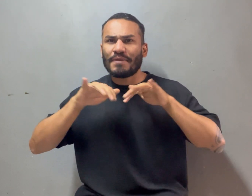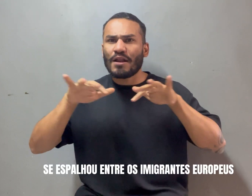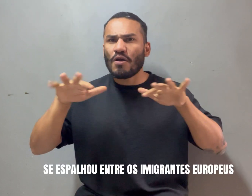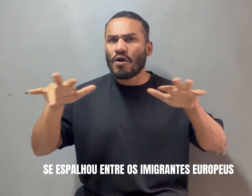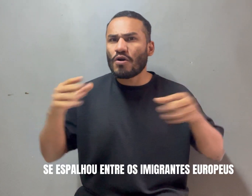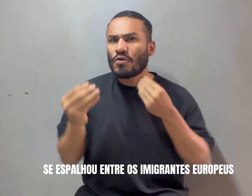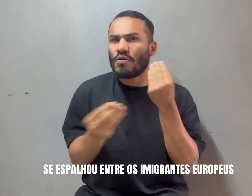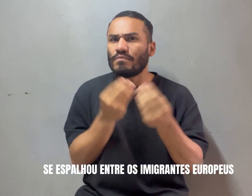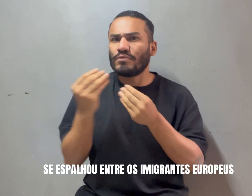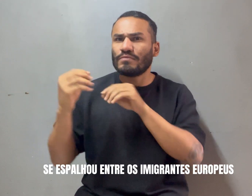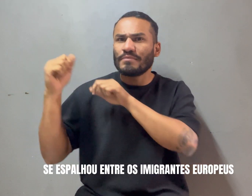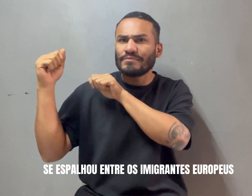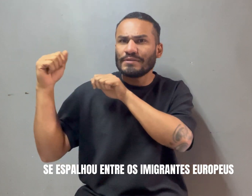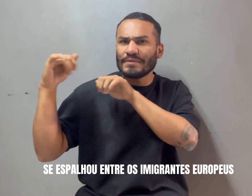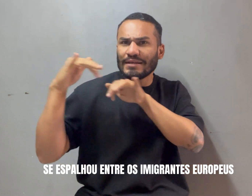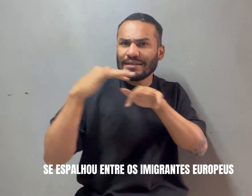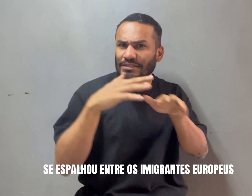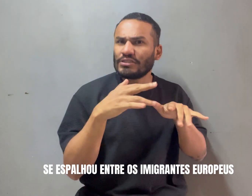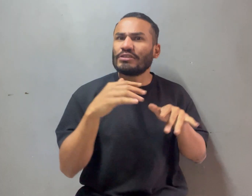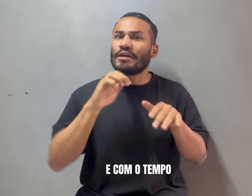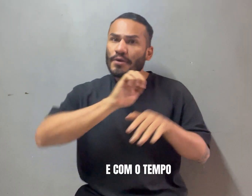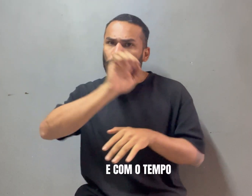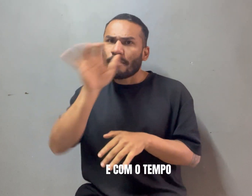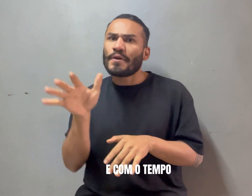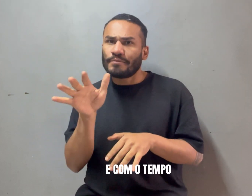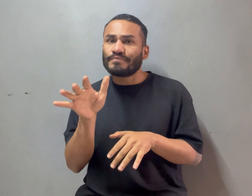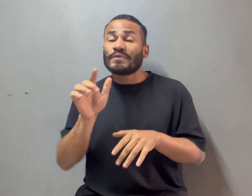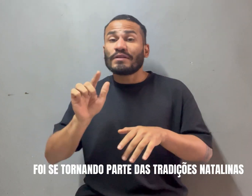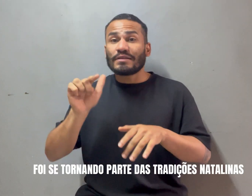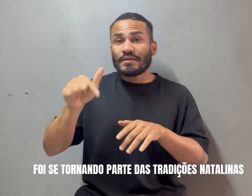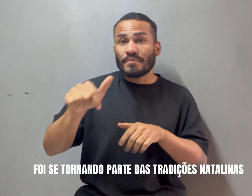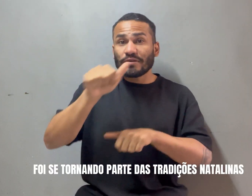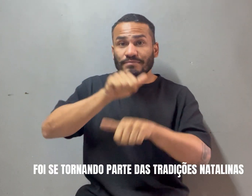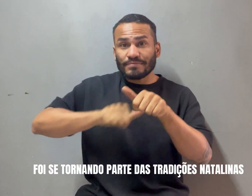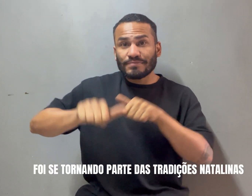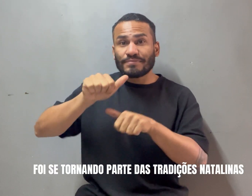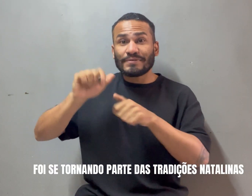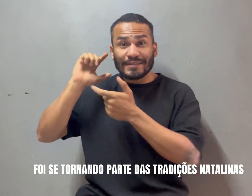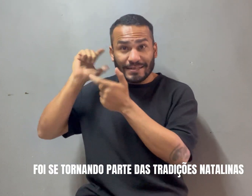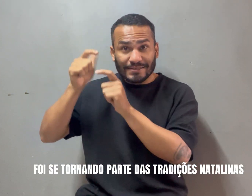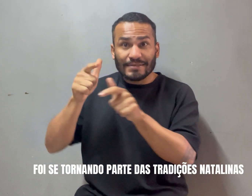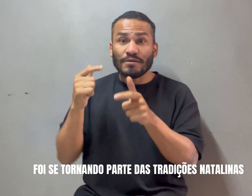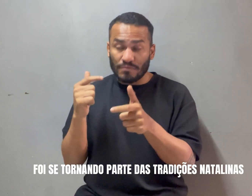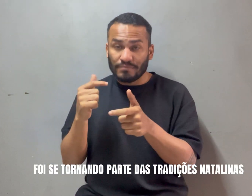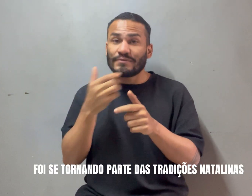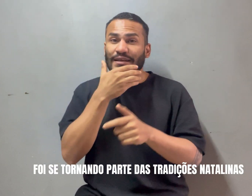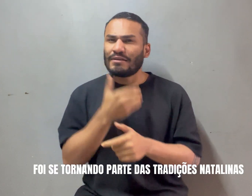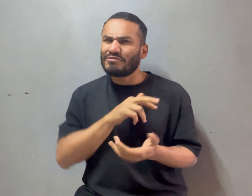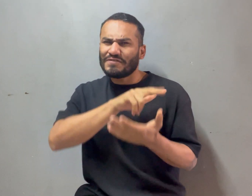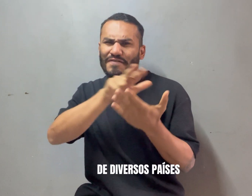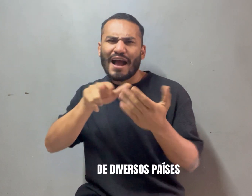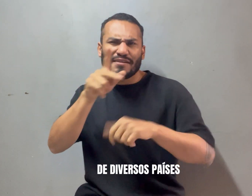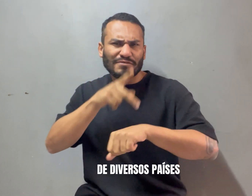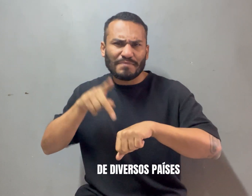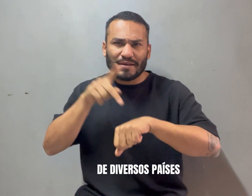se espalhou entre os imigrantes europeus e, com o tempo, foi se tornando parte das tradições natalinas de diversos